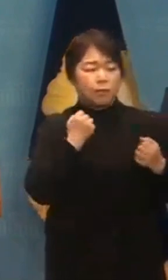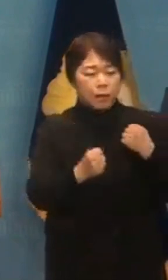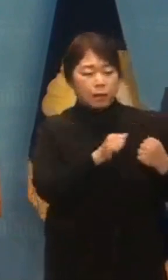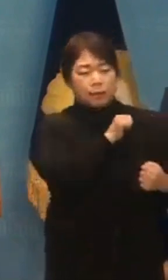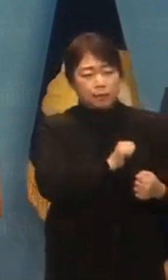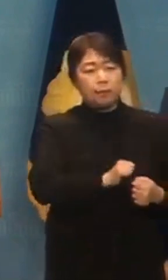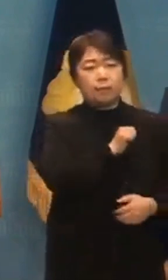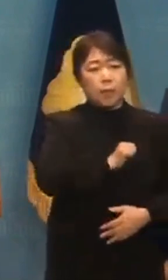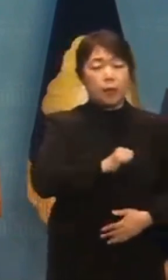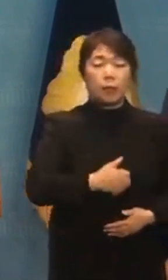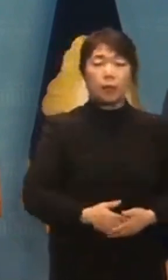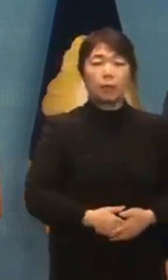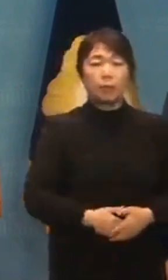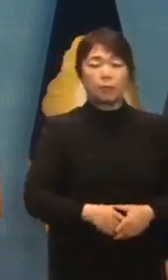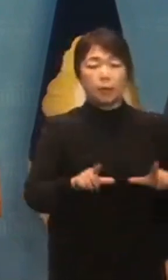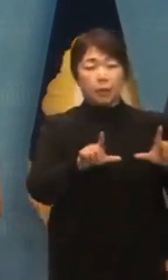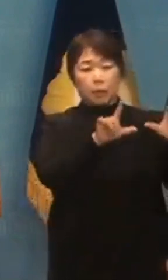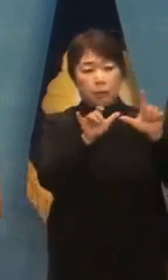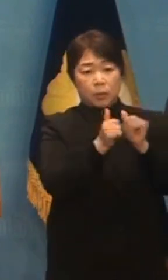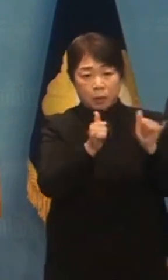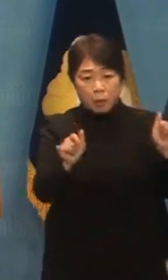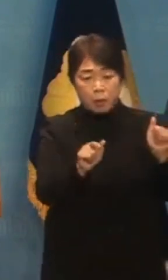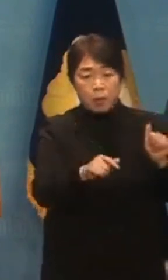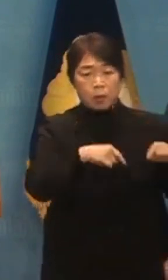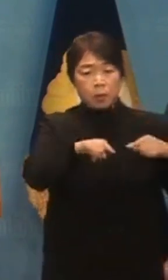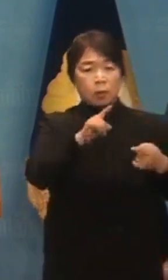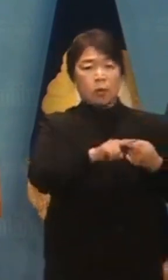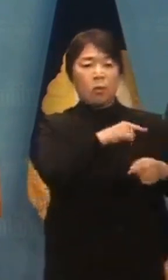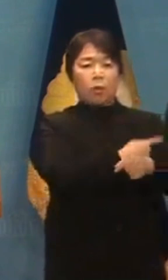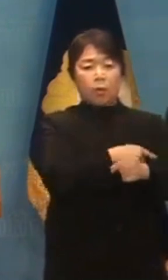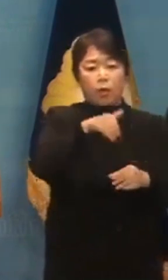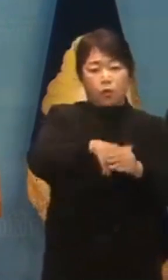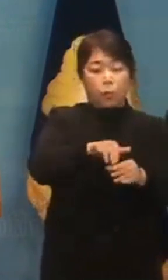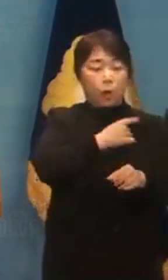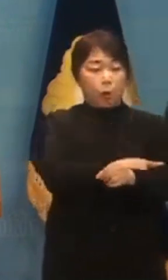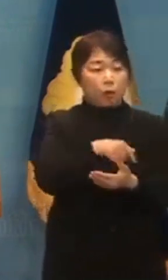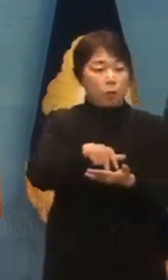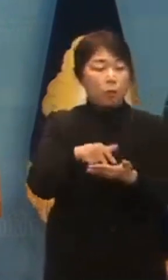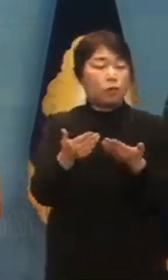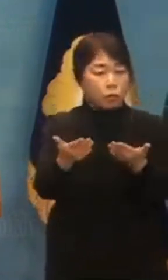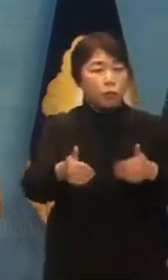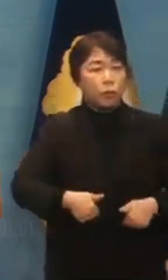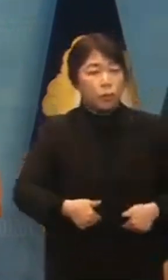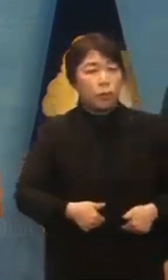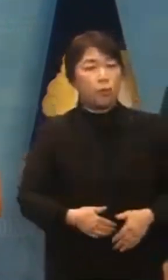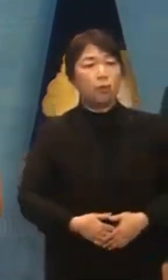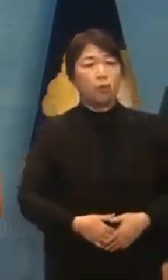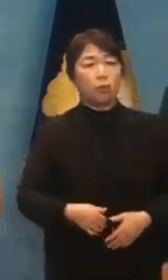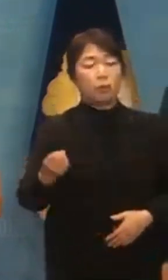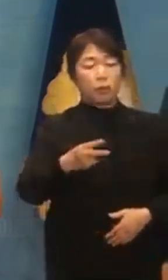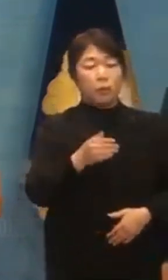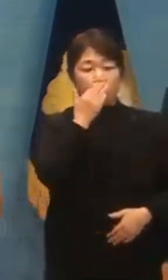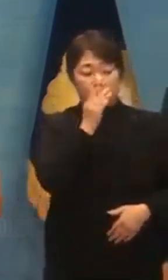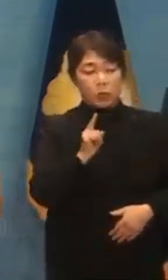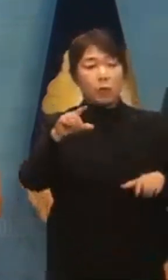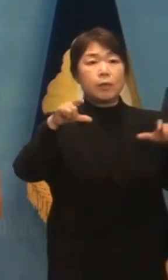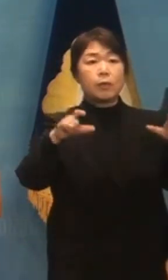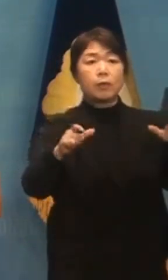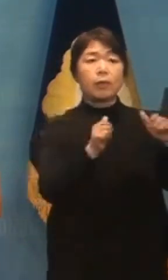순천 시민들의 정치적 권리를 보장하고 지역의 대표성을 확보하기 위해 각고의 노력을